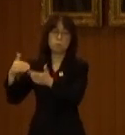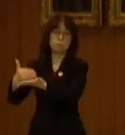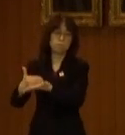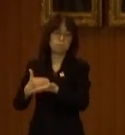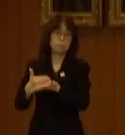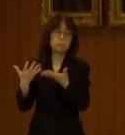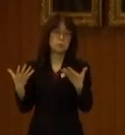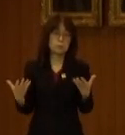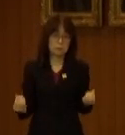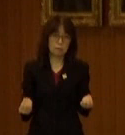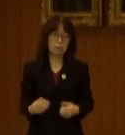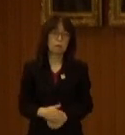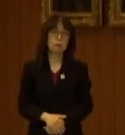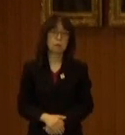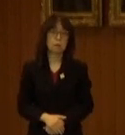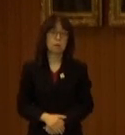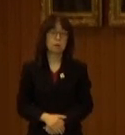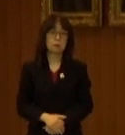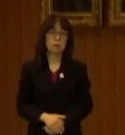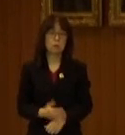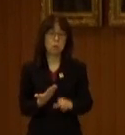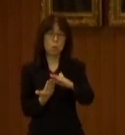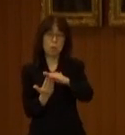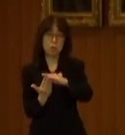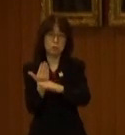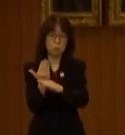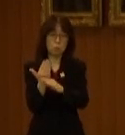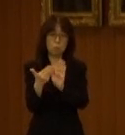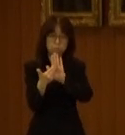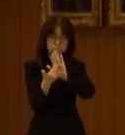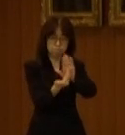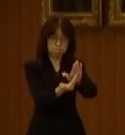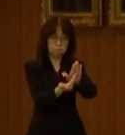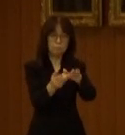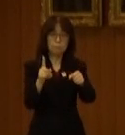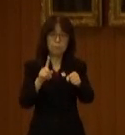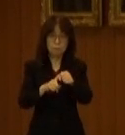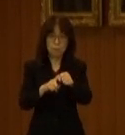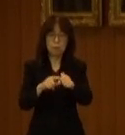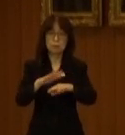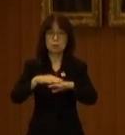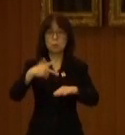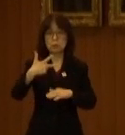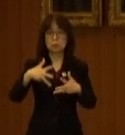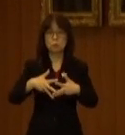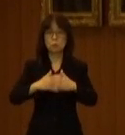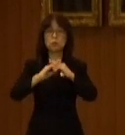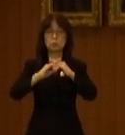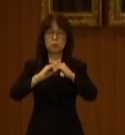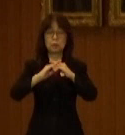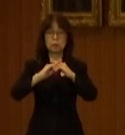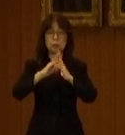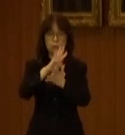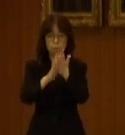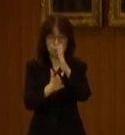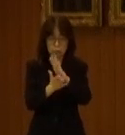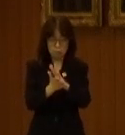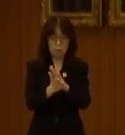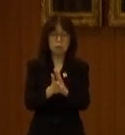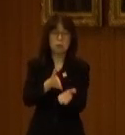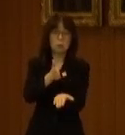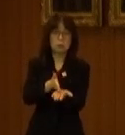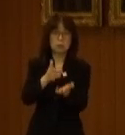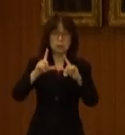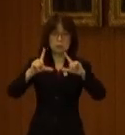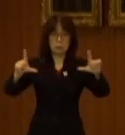。これ以上の感染拡大を防ぐために札幌市の取り組みを改めてお知らせをし